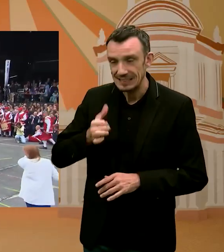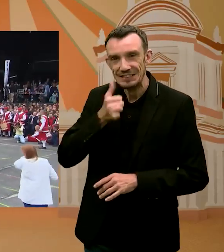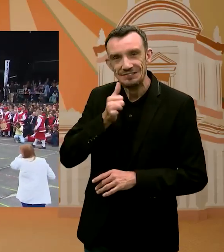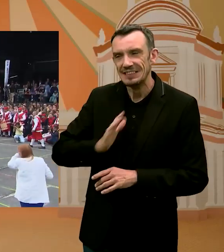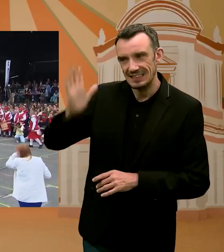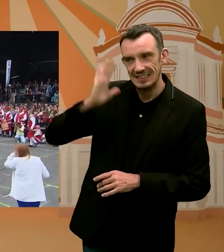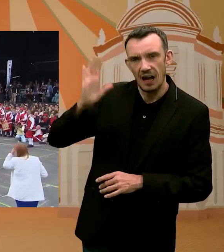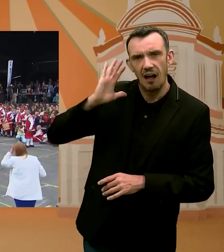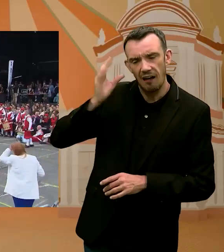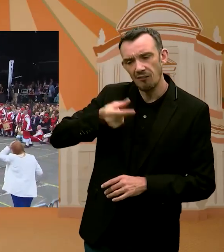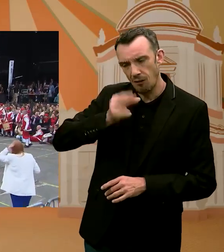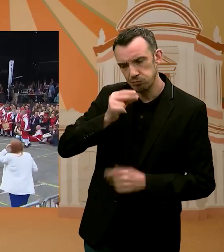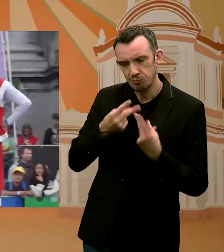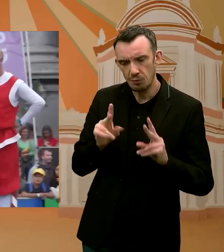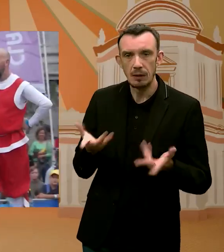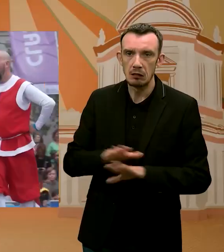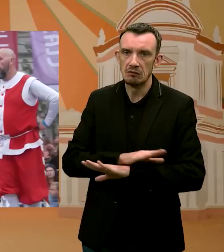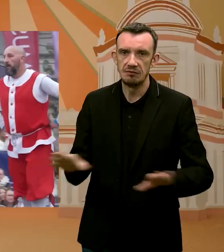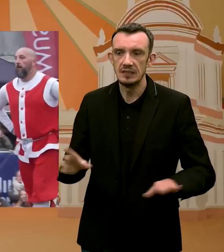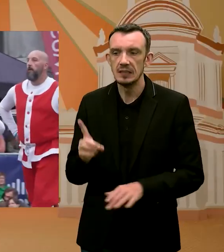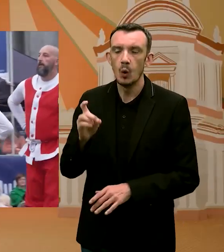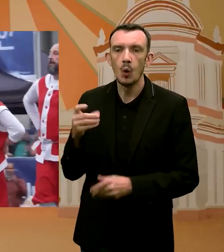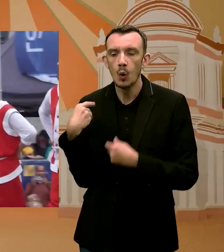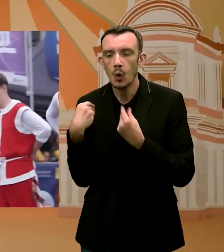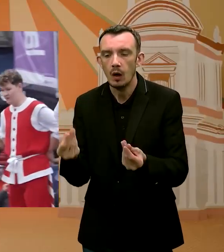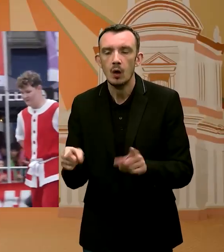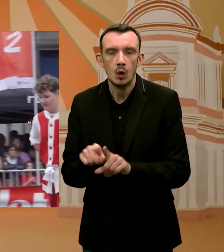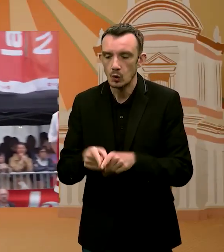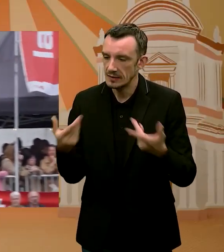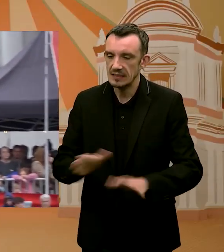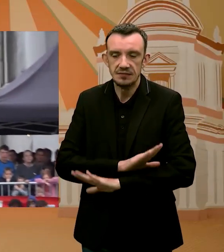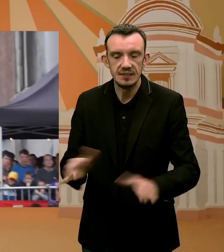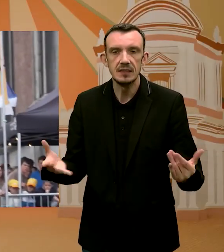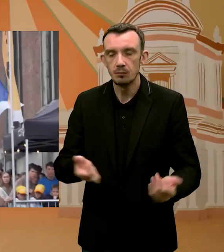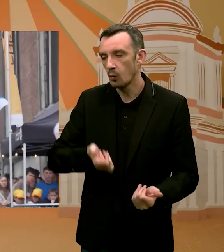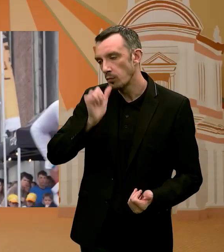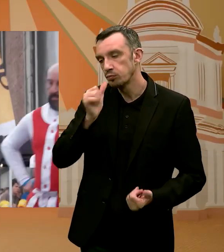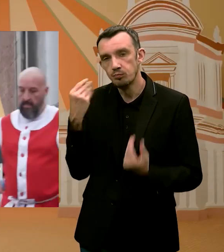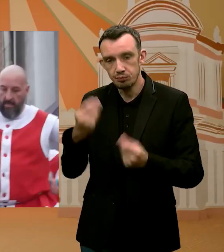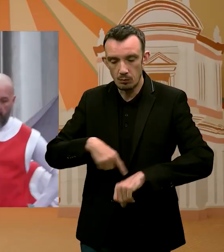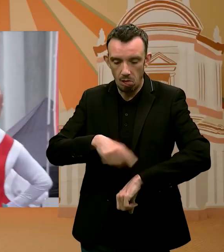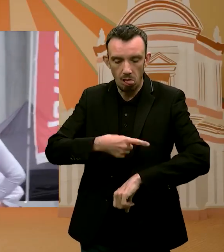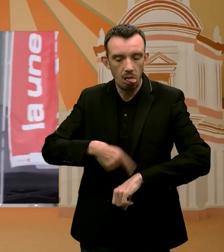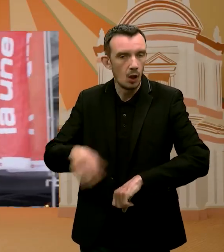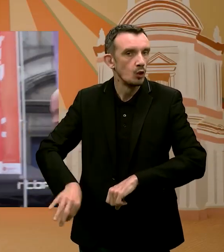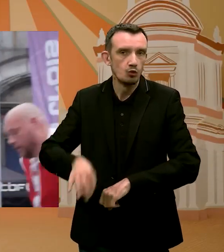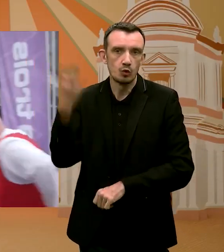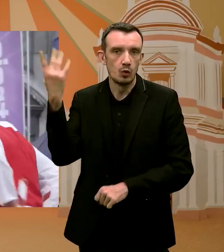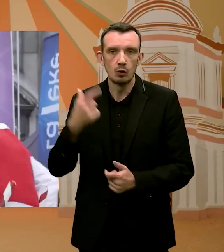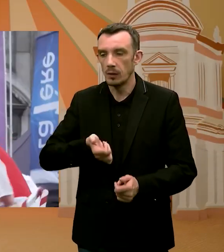aux jouteurs, mais on a dû arrêter vraiment, ça a prolongé la joute. Donc là, vraiment. Donc là, la règle est simple, il n'y a pas